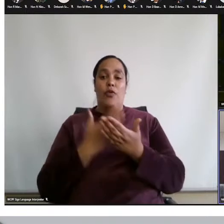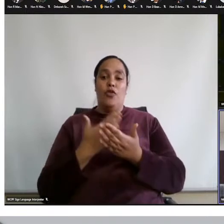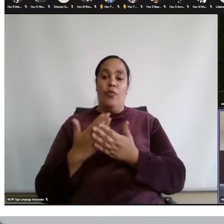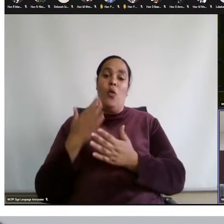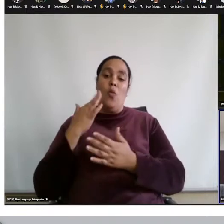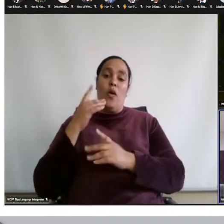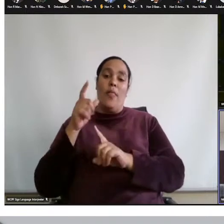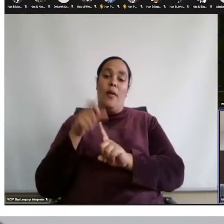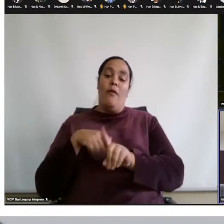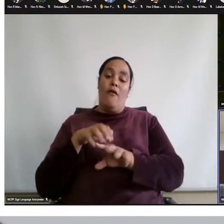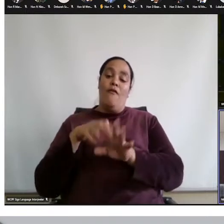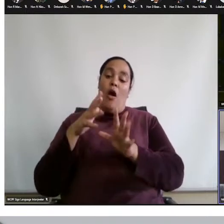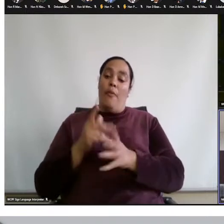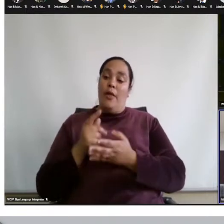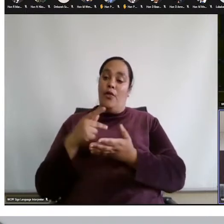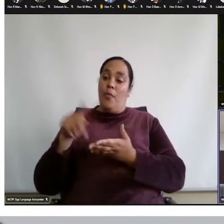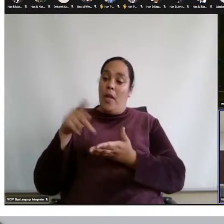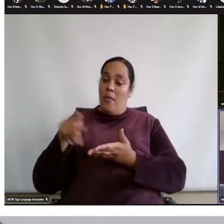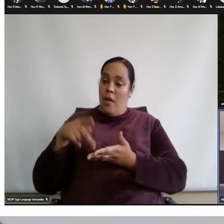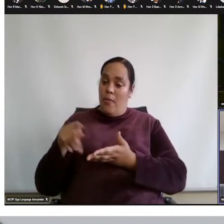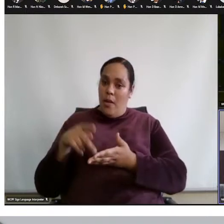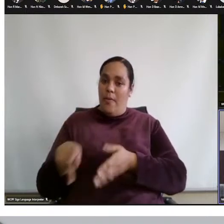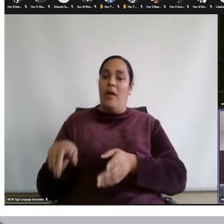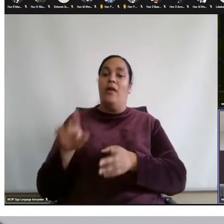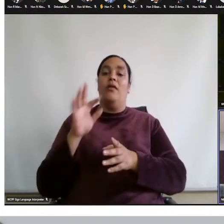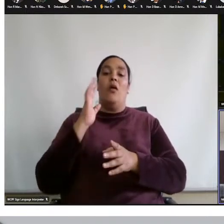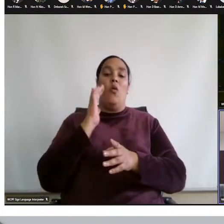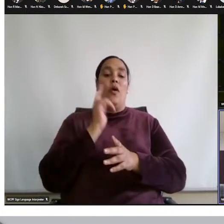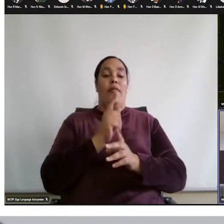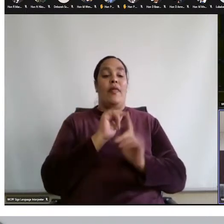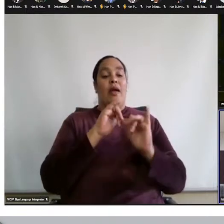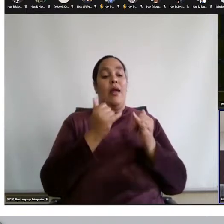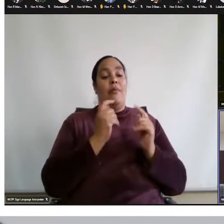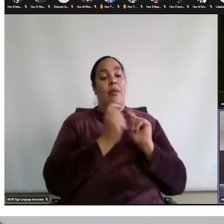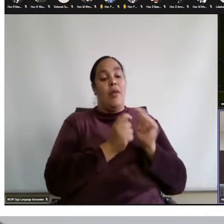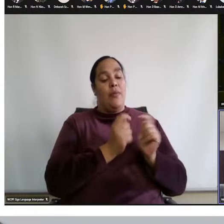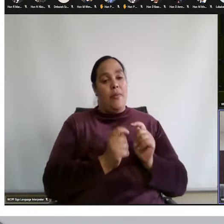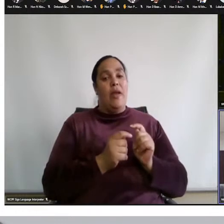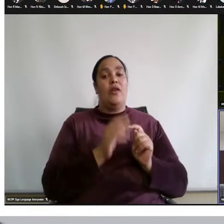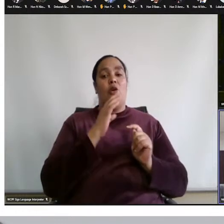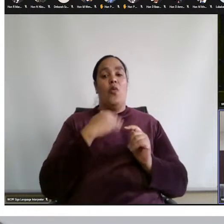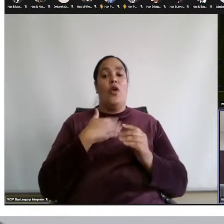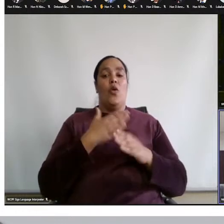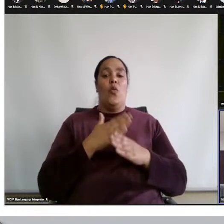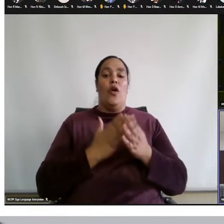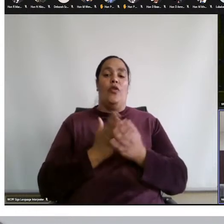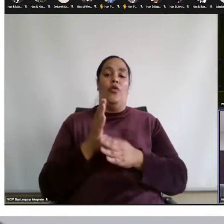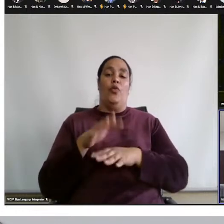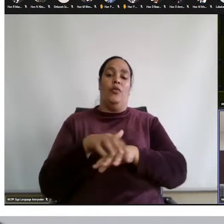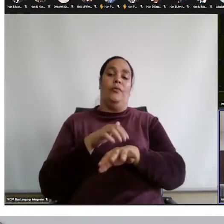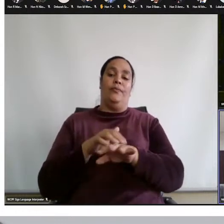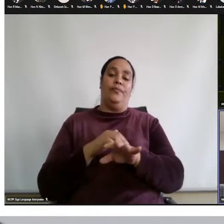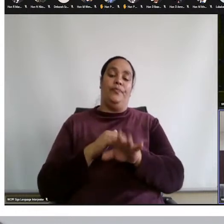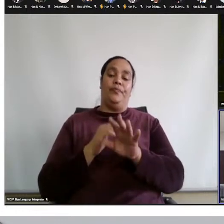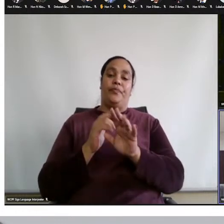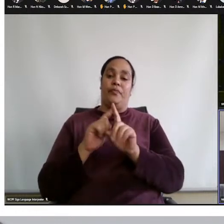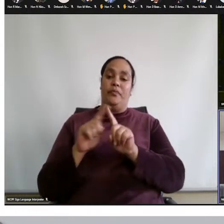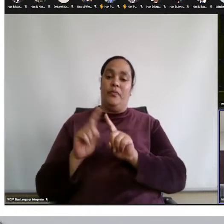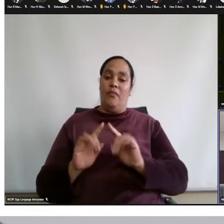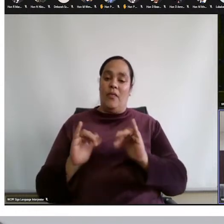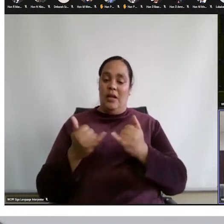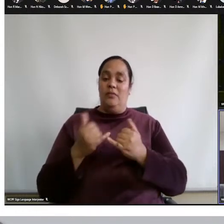die boere uitbetaal is totdat die koöperasie betaal is. So ons werk via die plaaslike koöperasies wat dan op